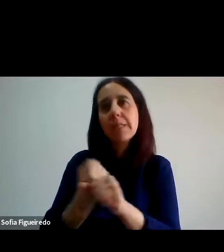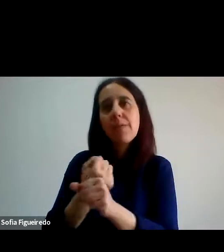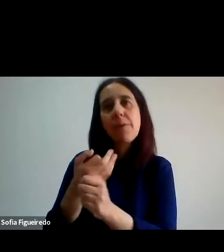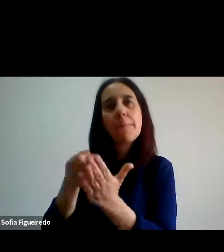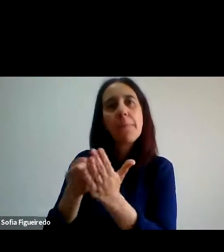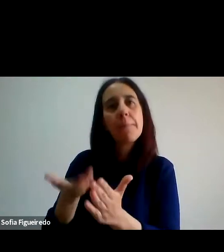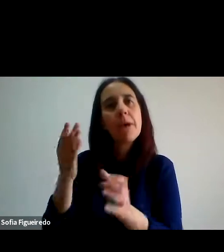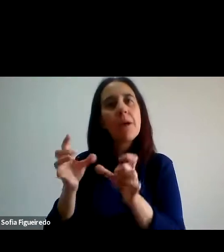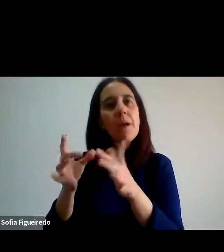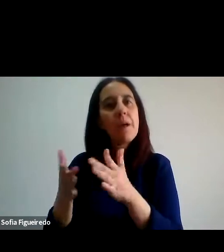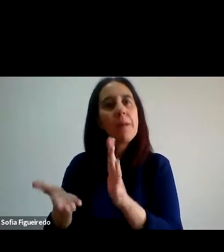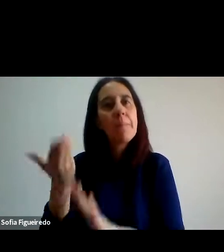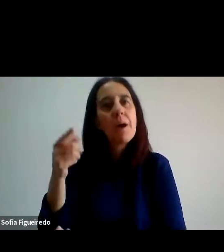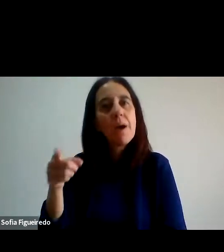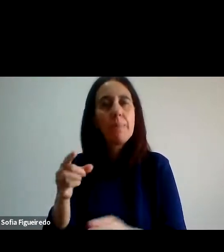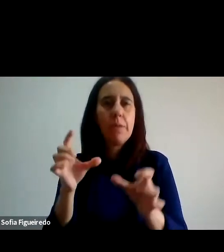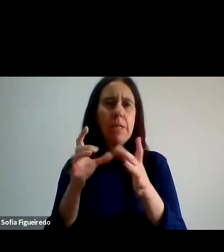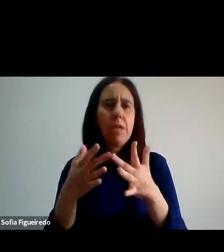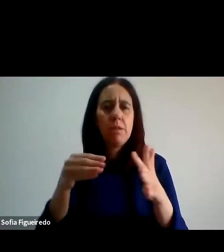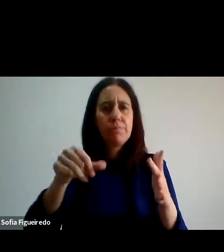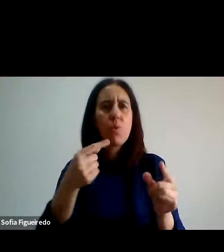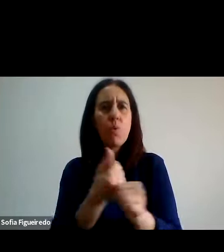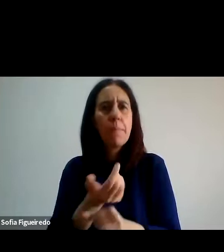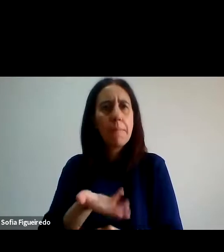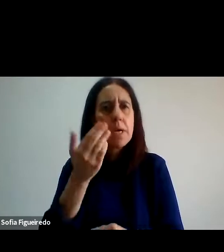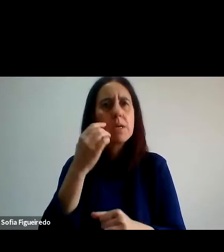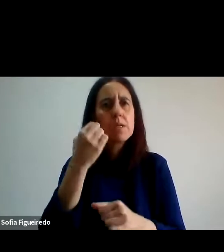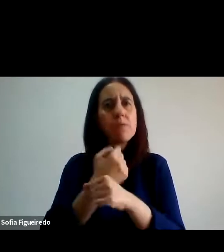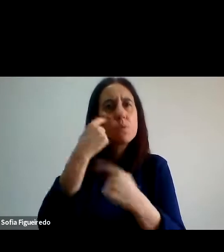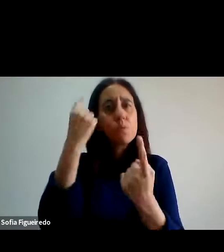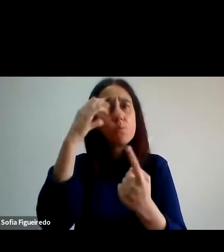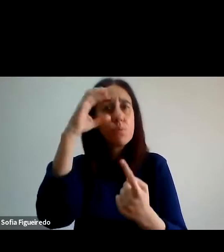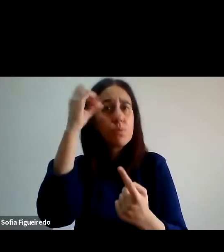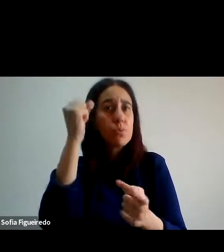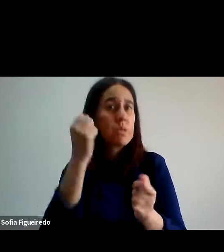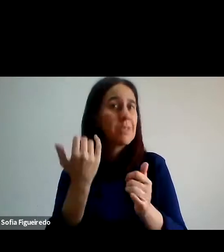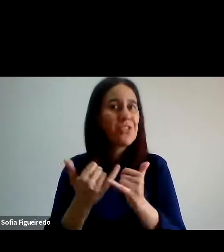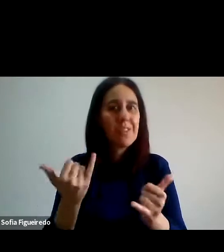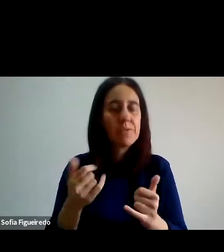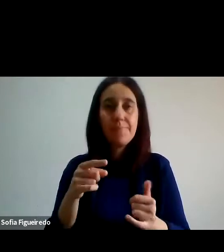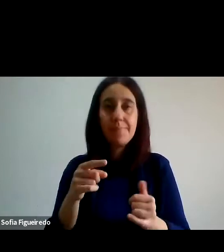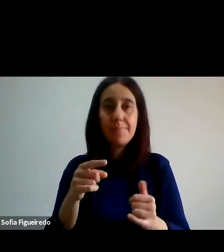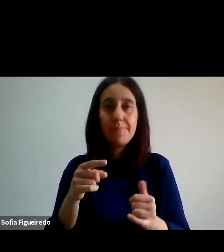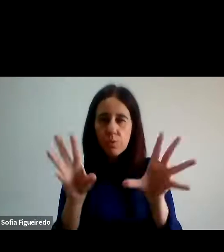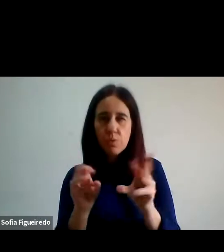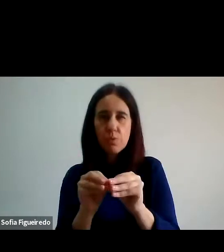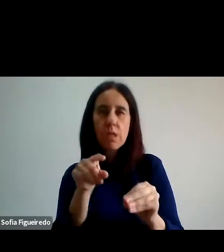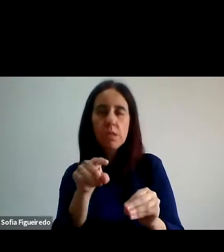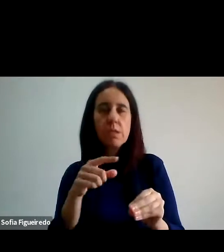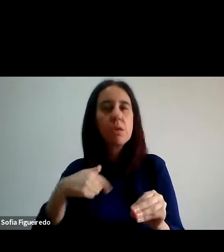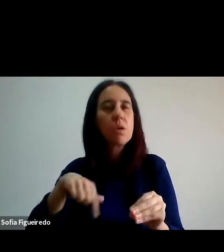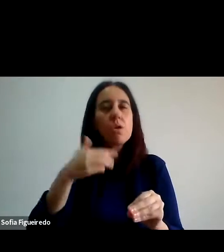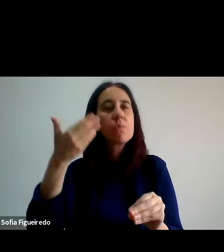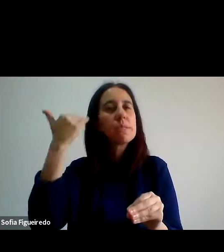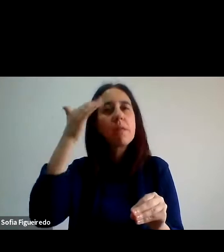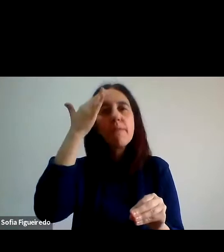serviços eletrónicos, comprem mais na internet, utilizem mais serviços públicos, digitais. Todas essas dimensões que nós não tínhamos previsto no